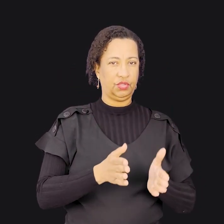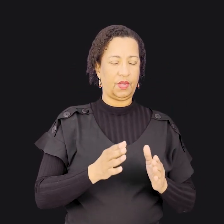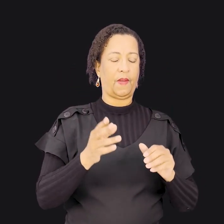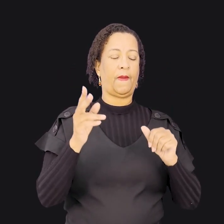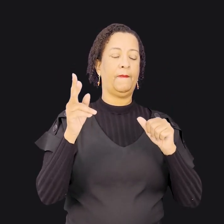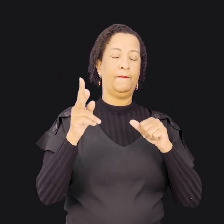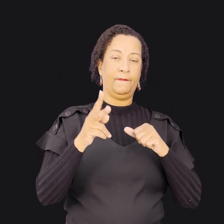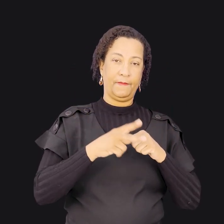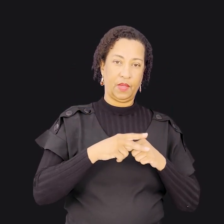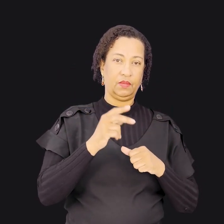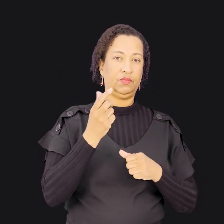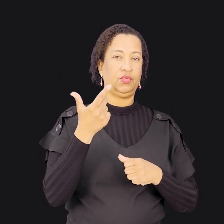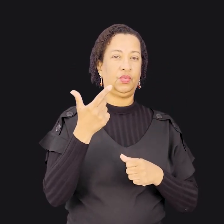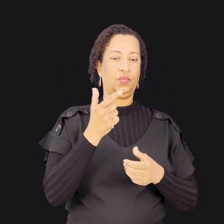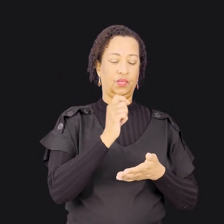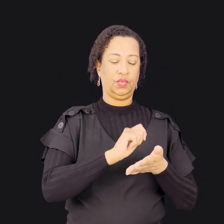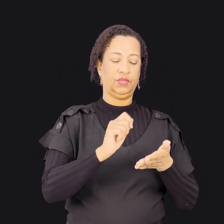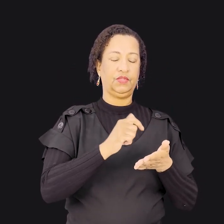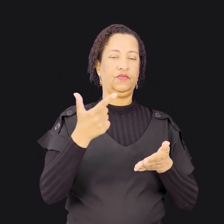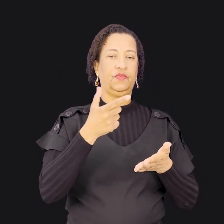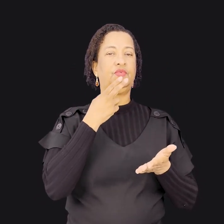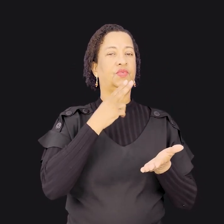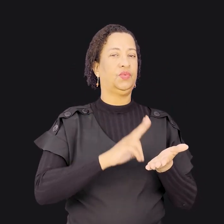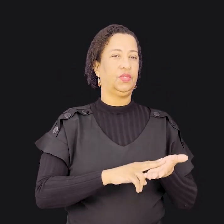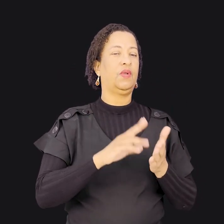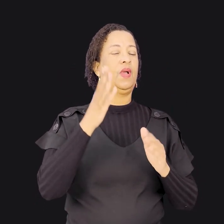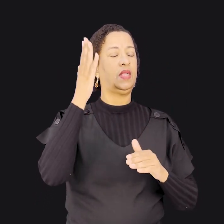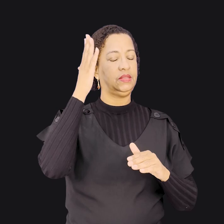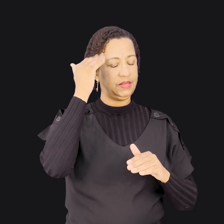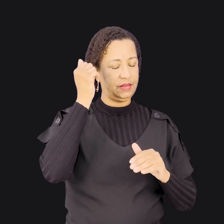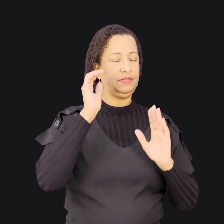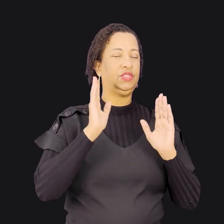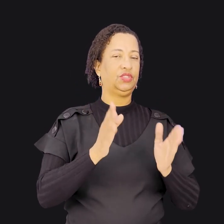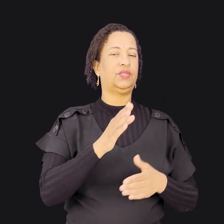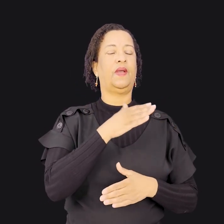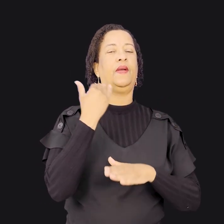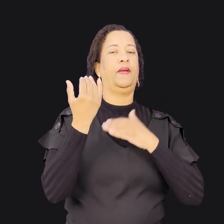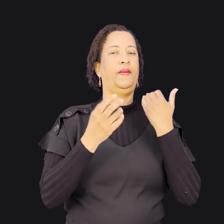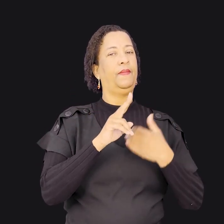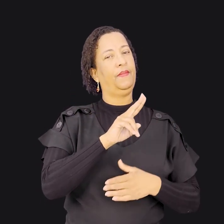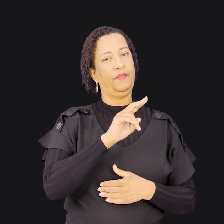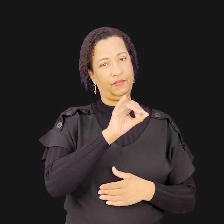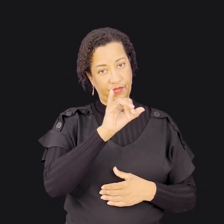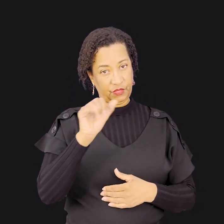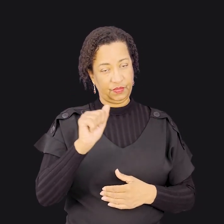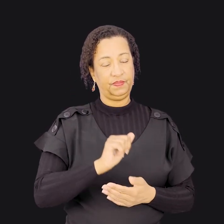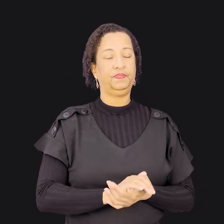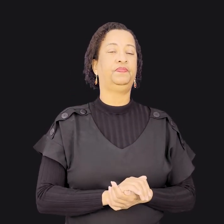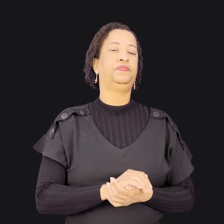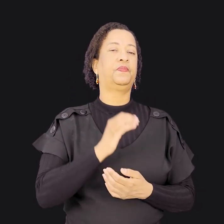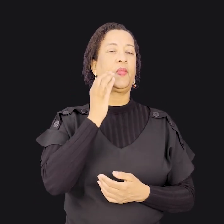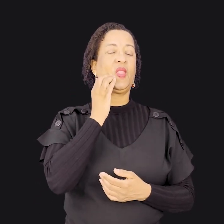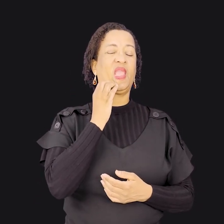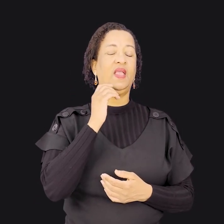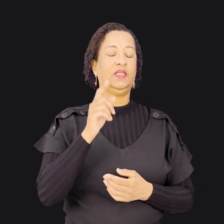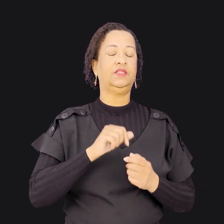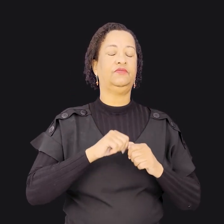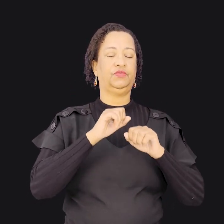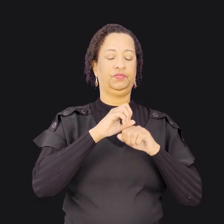carta quando já sabia que ia morrer. A perseguição sobre a qual Pedro falou na primeira carta intensificou-se em Roma e se